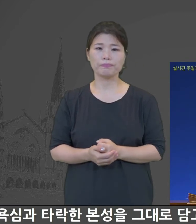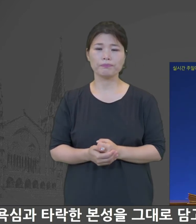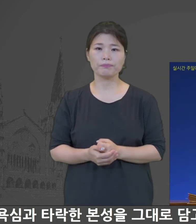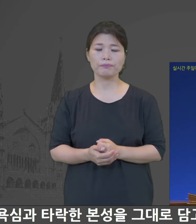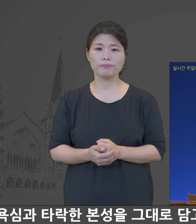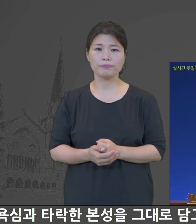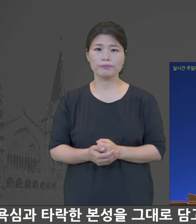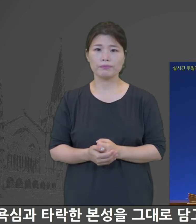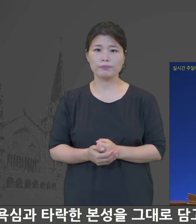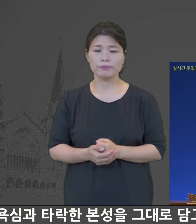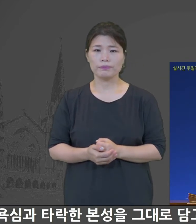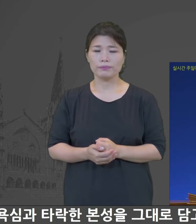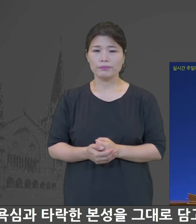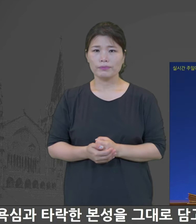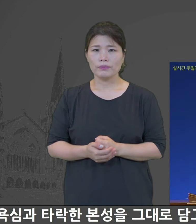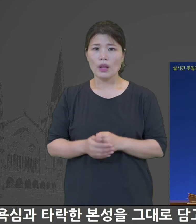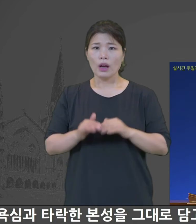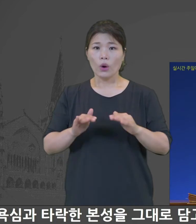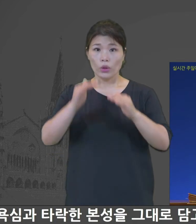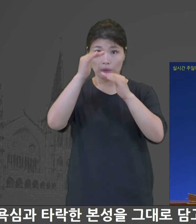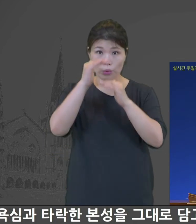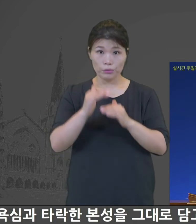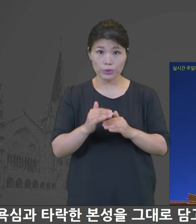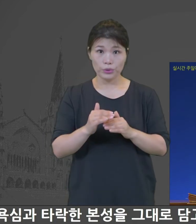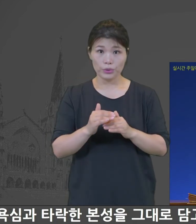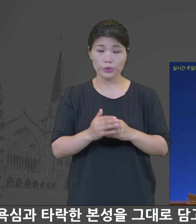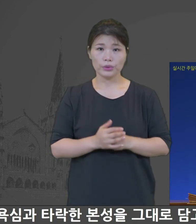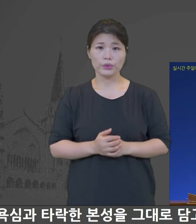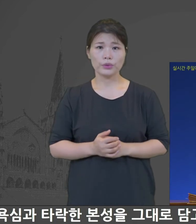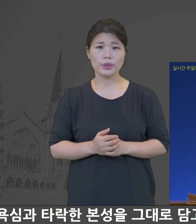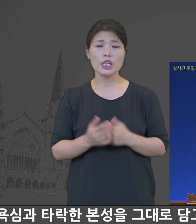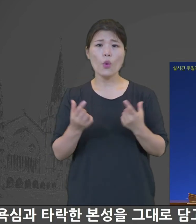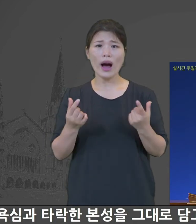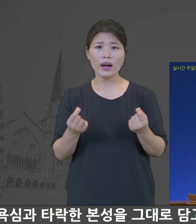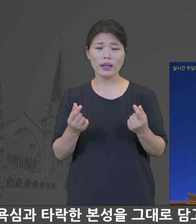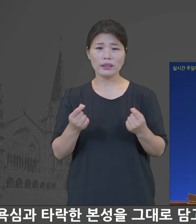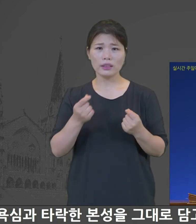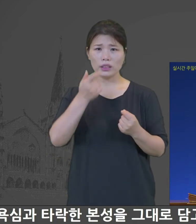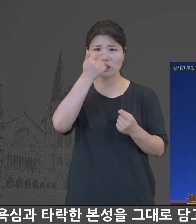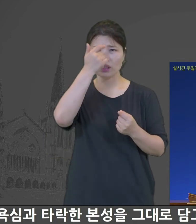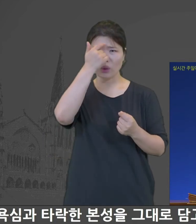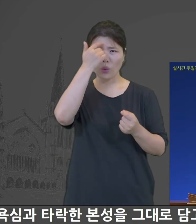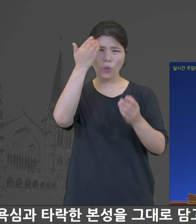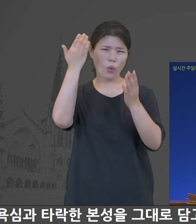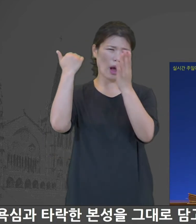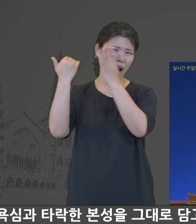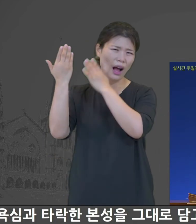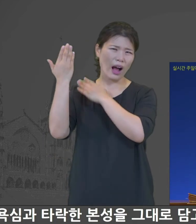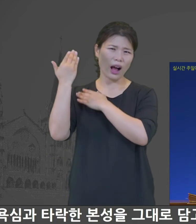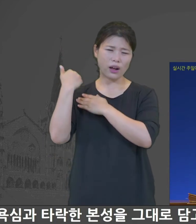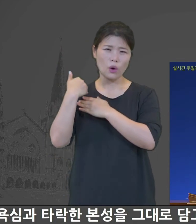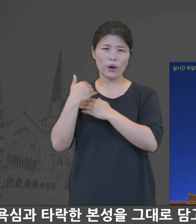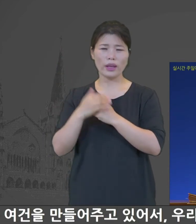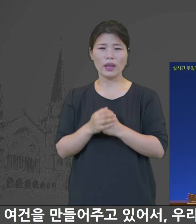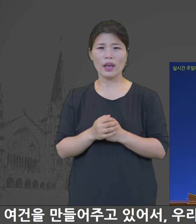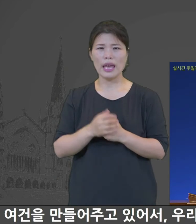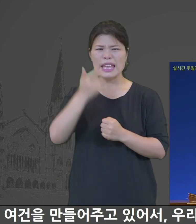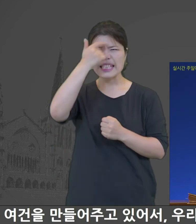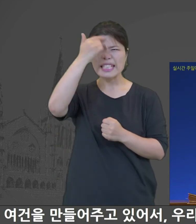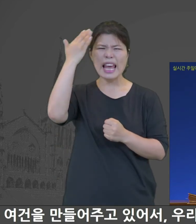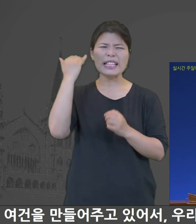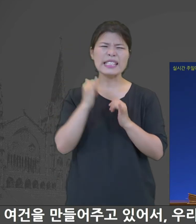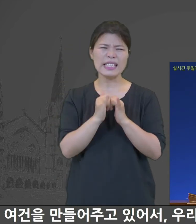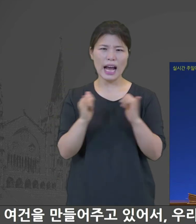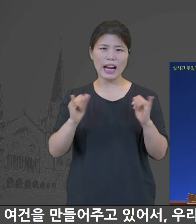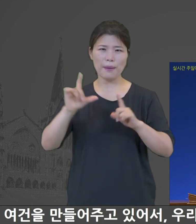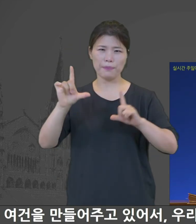그런데 오늘의 본문에는 이런 과거의 엄청난 옛사람의 모습에